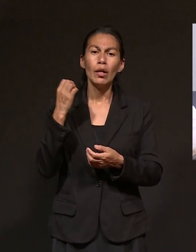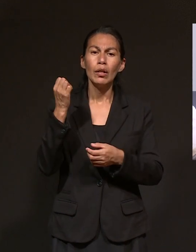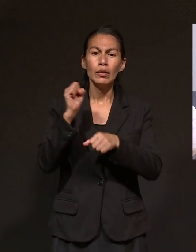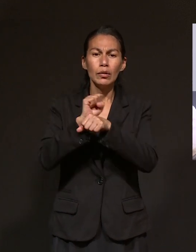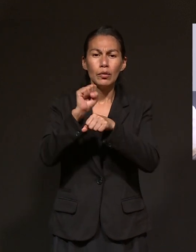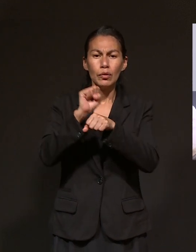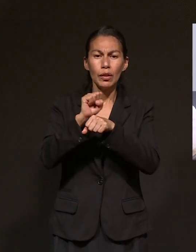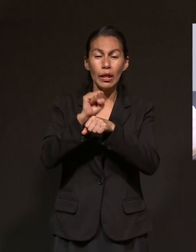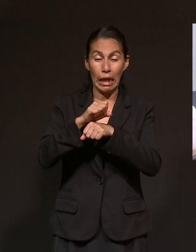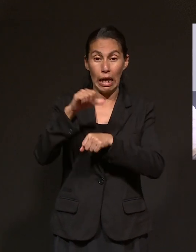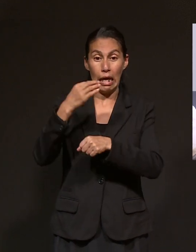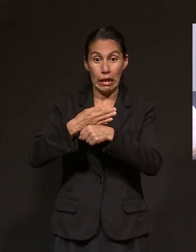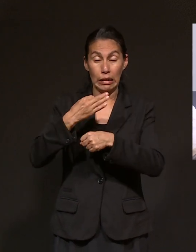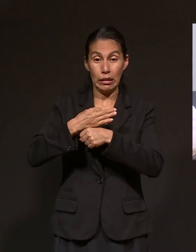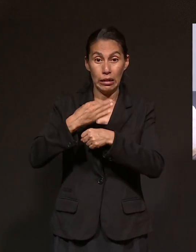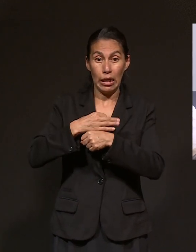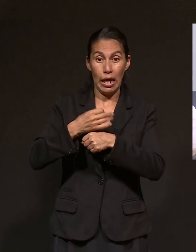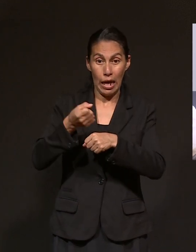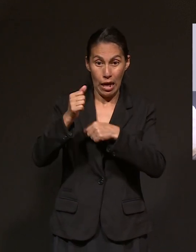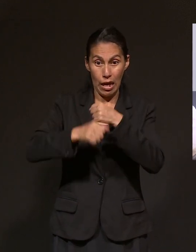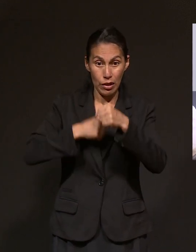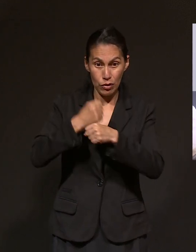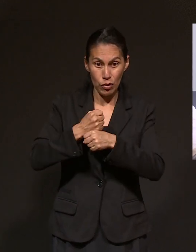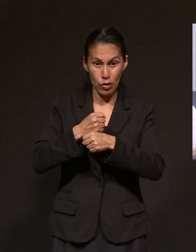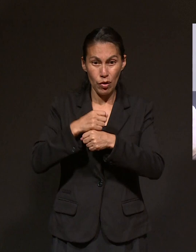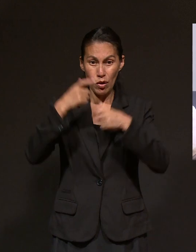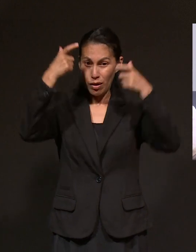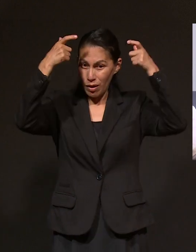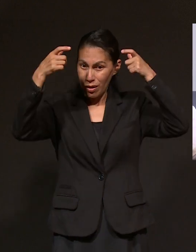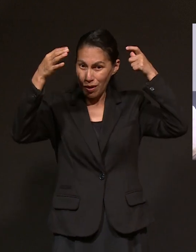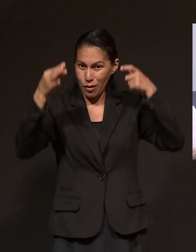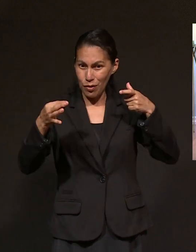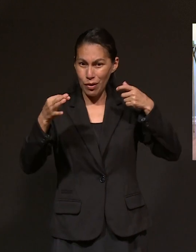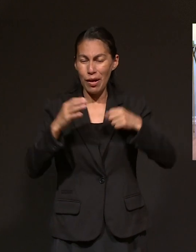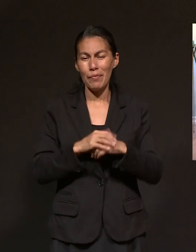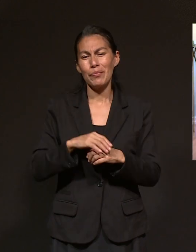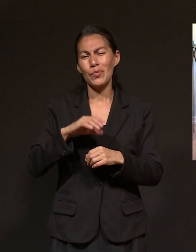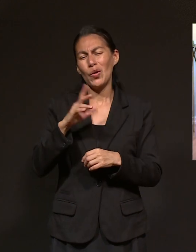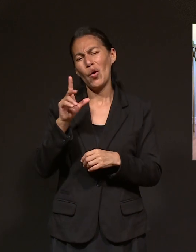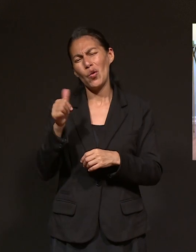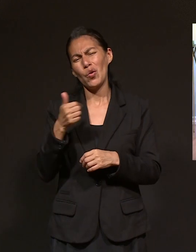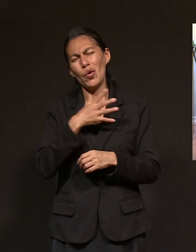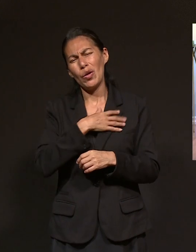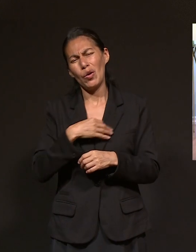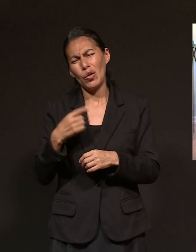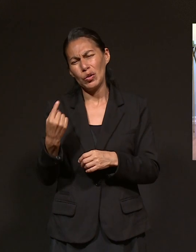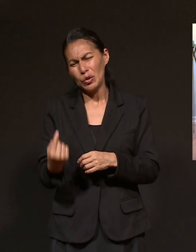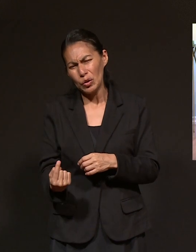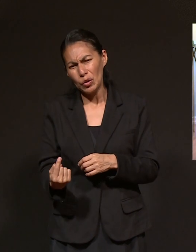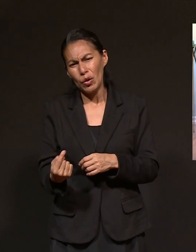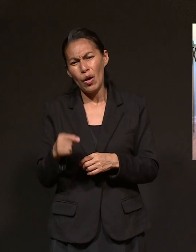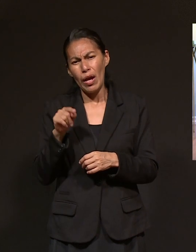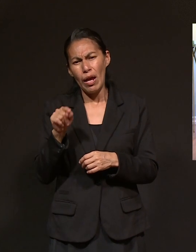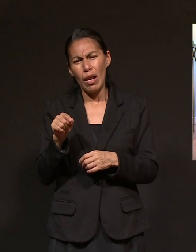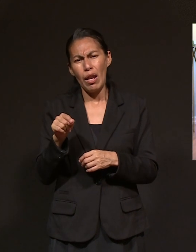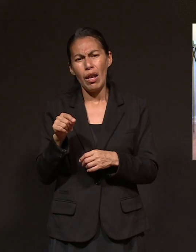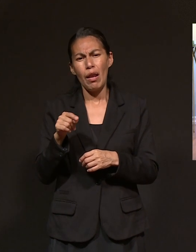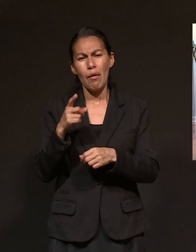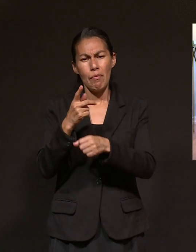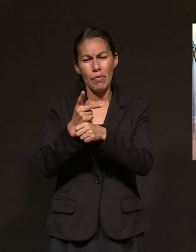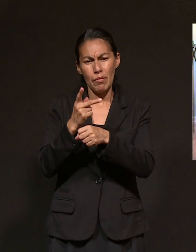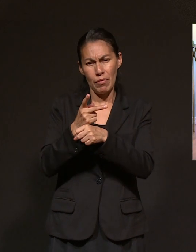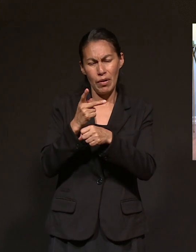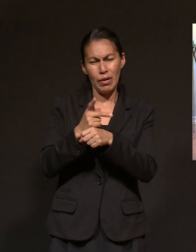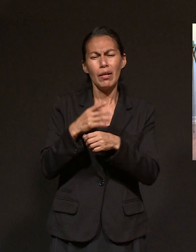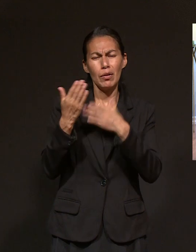Y el pequeño está en primero, va a pasar a segundo año de secundaria. Oscar, en toda esta historia que